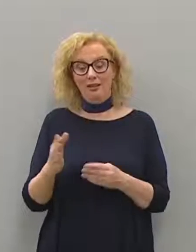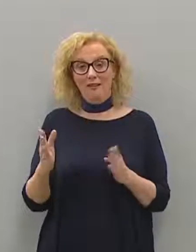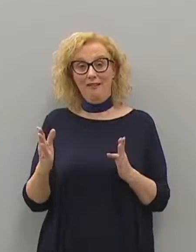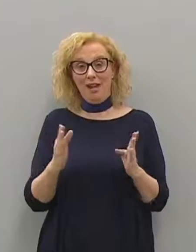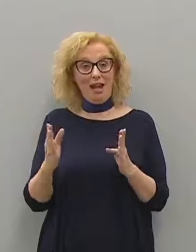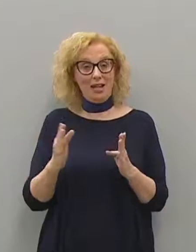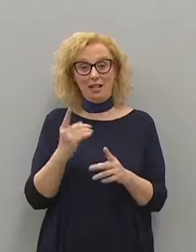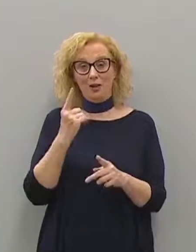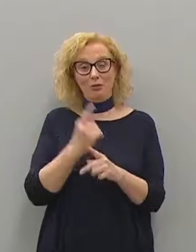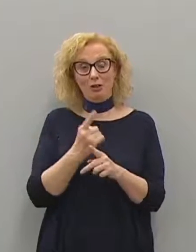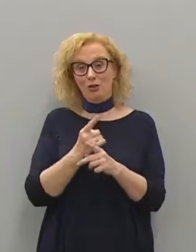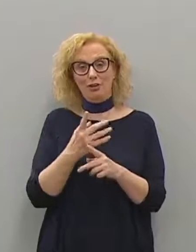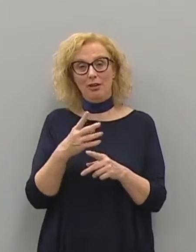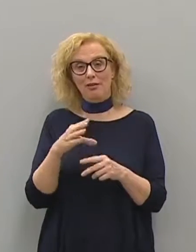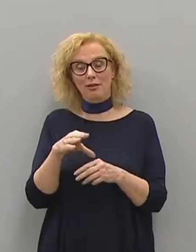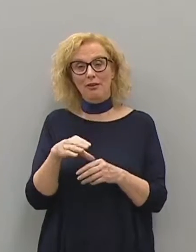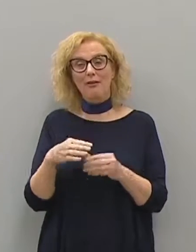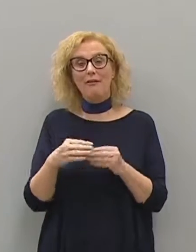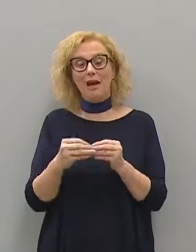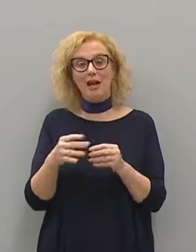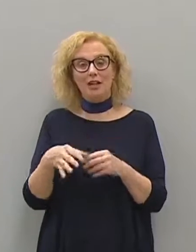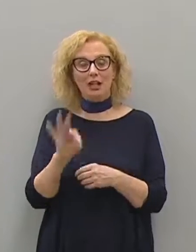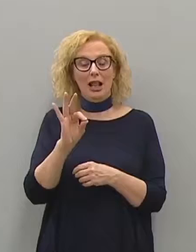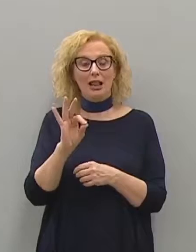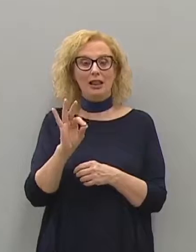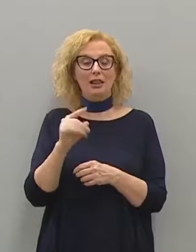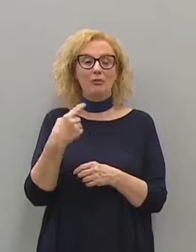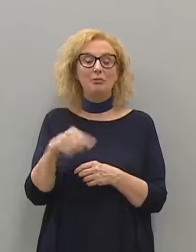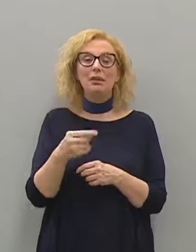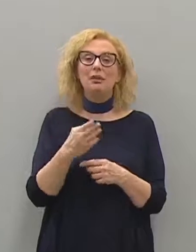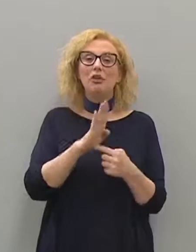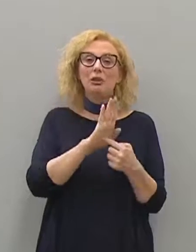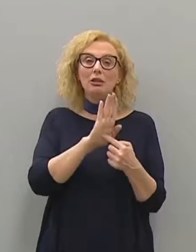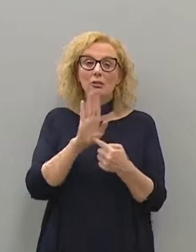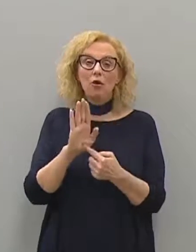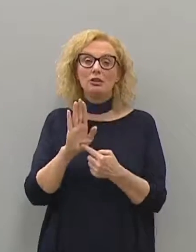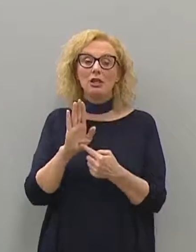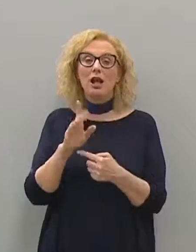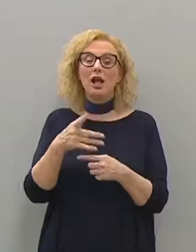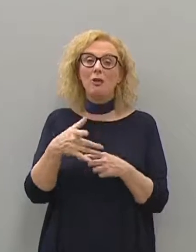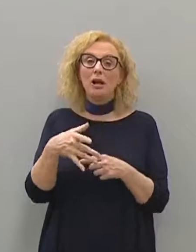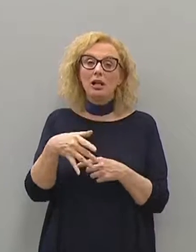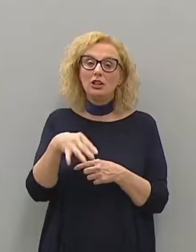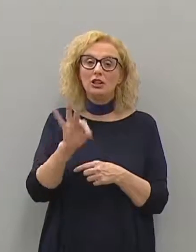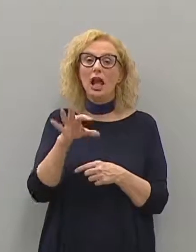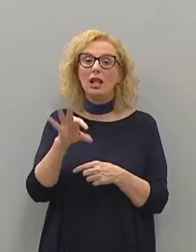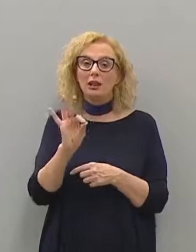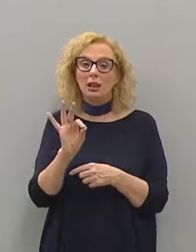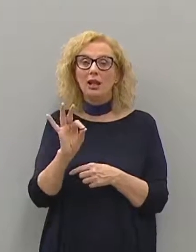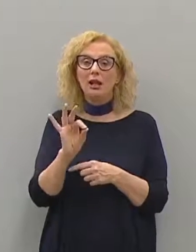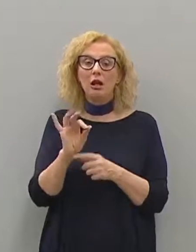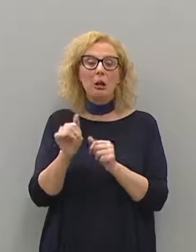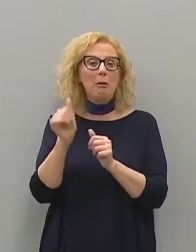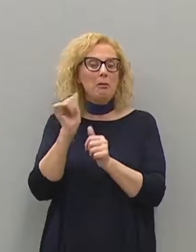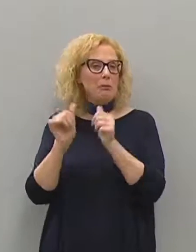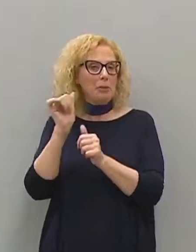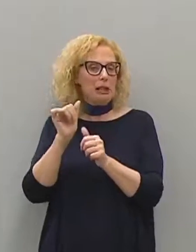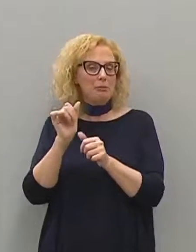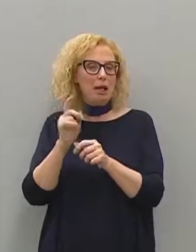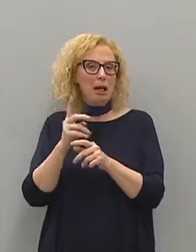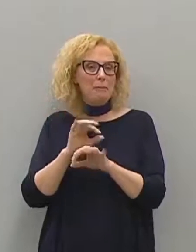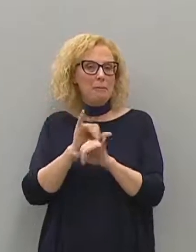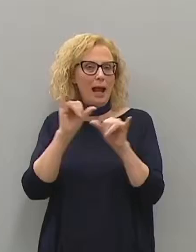fare qualcuno se ne assumerà la responsabilità ma è la dimostrazione che queste scelte credo che forse non sono mai state fatte in passato su chi